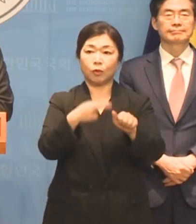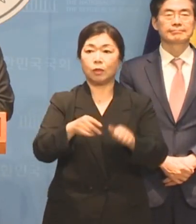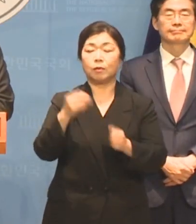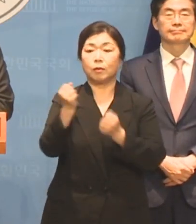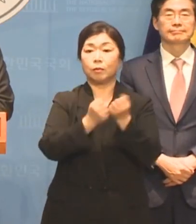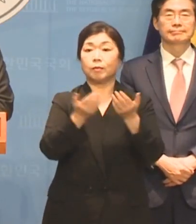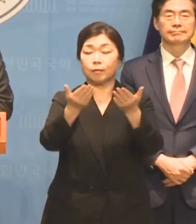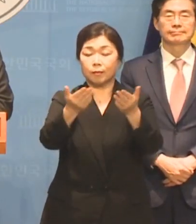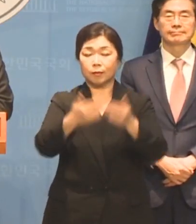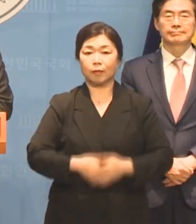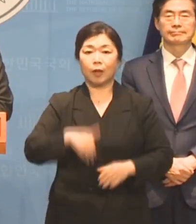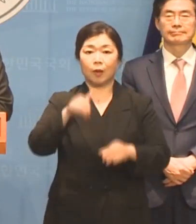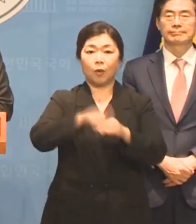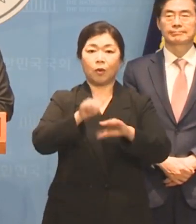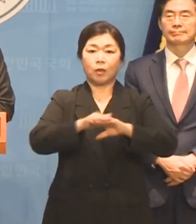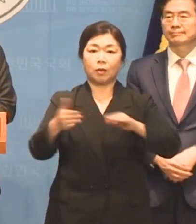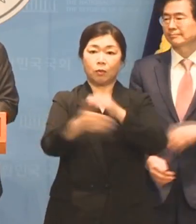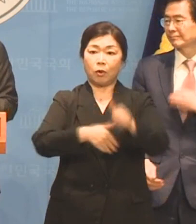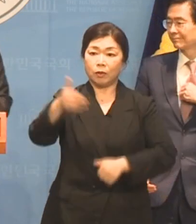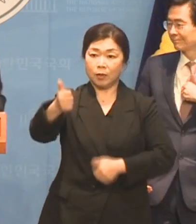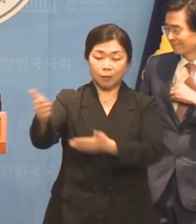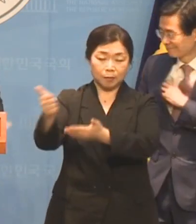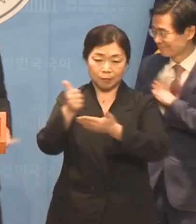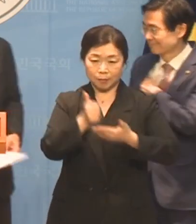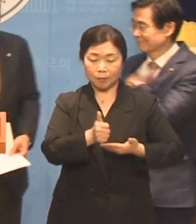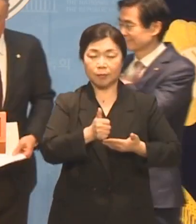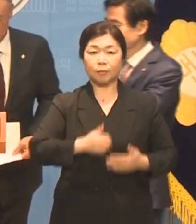예정입니다. 선대위원장님 모시겠습니다.